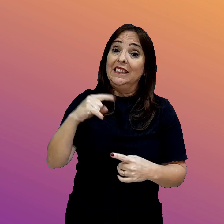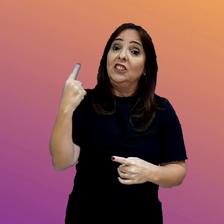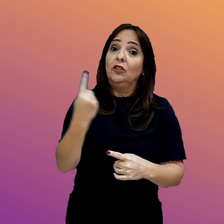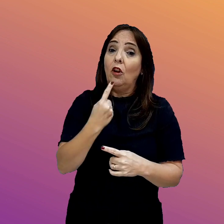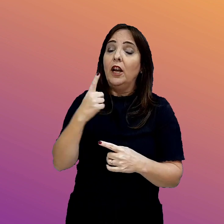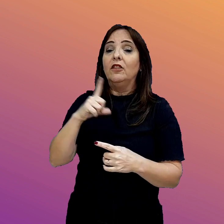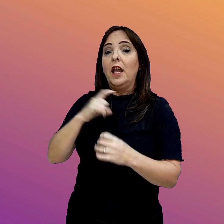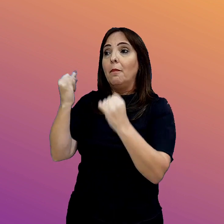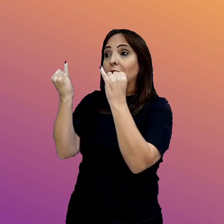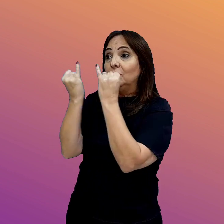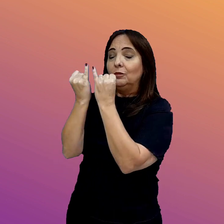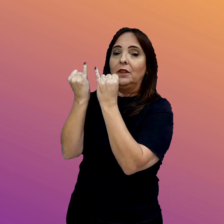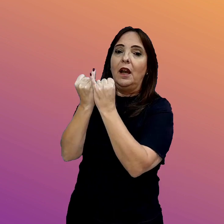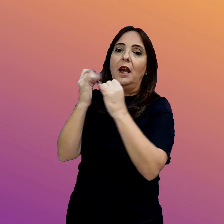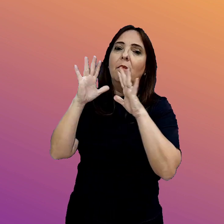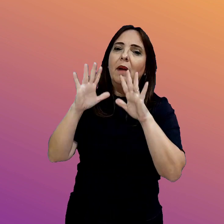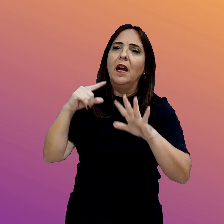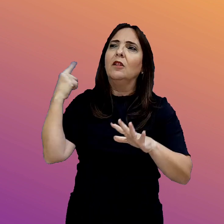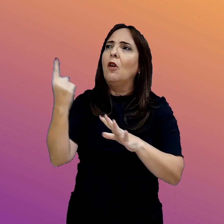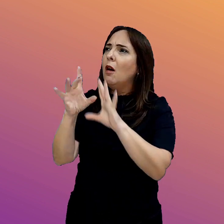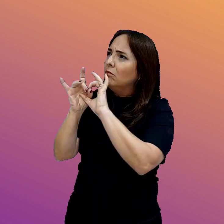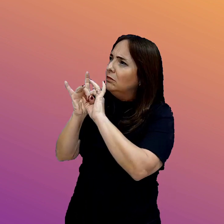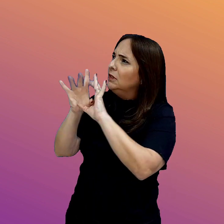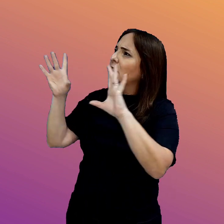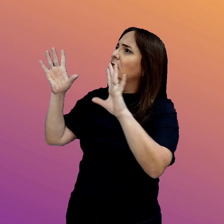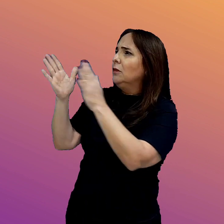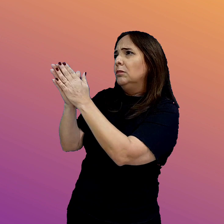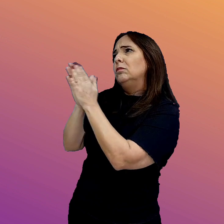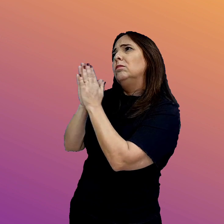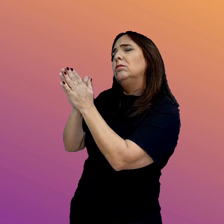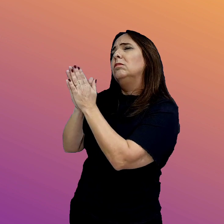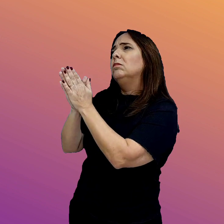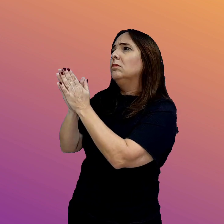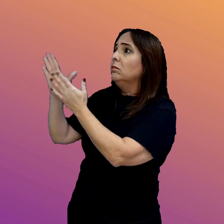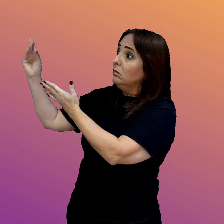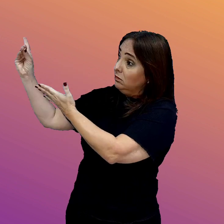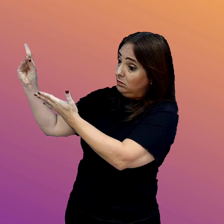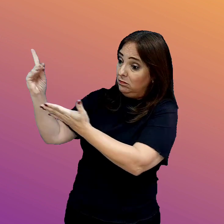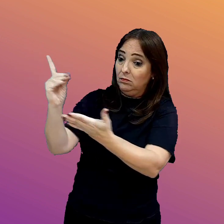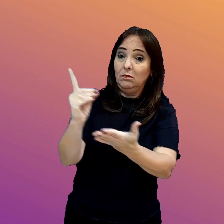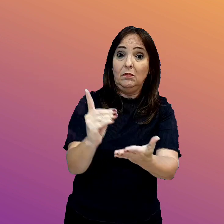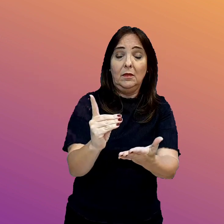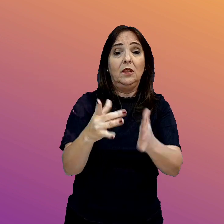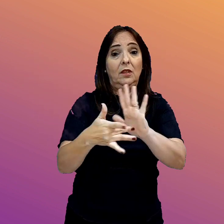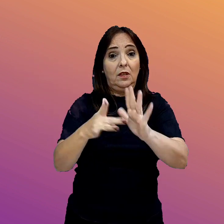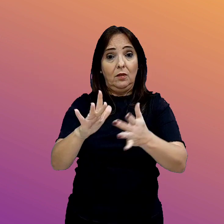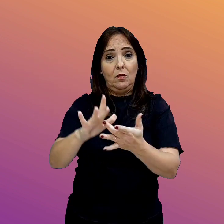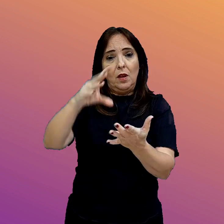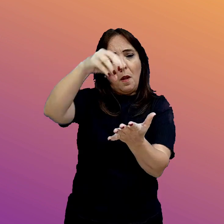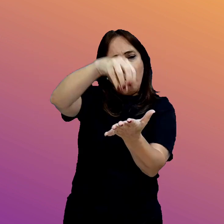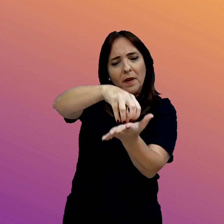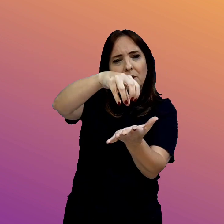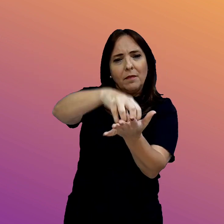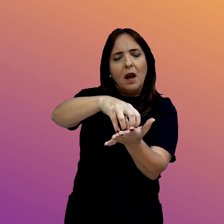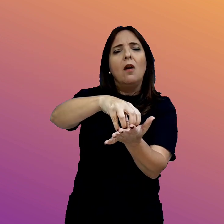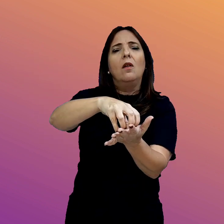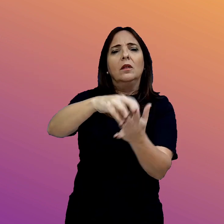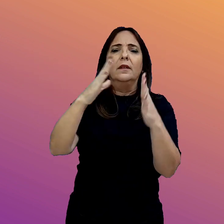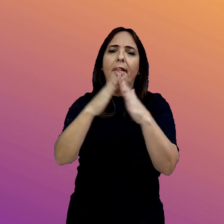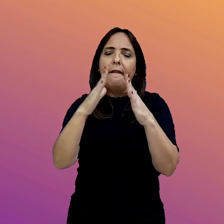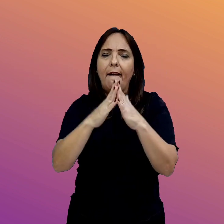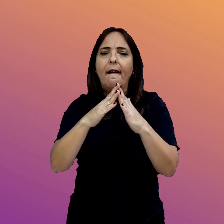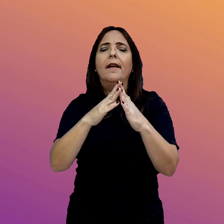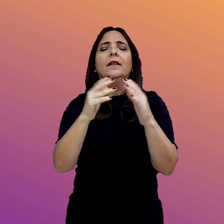abrir a porta, eu tenho que deixá-lo à vontade, eu tenho que fazer com que ele seja o centro da nossa casa, da nossa